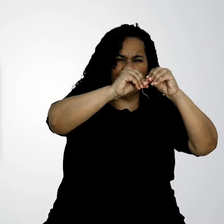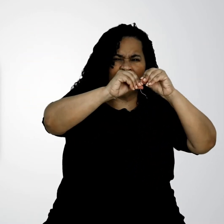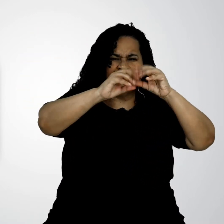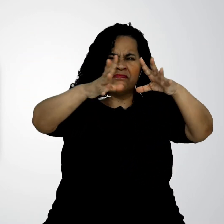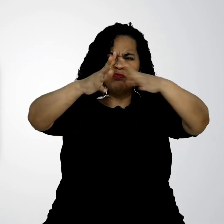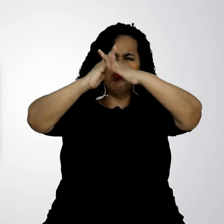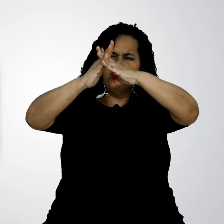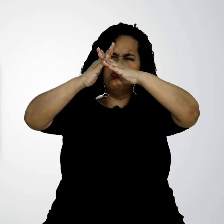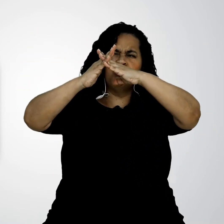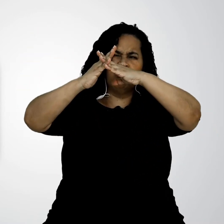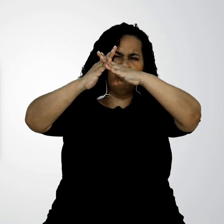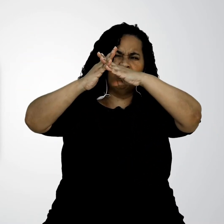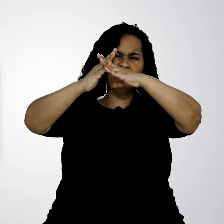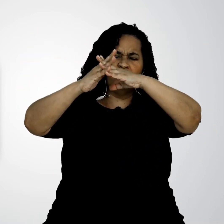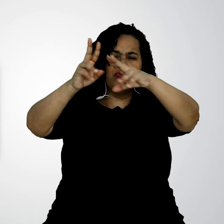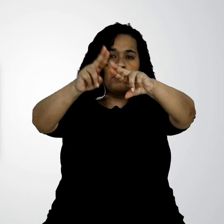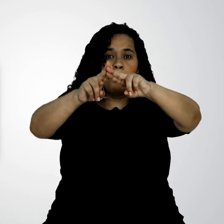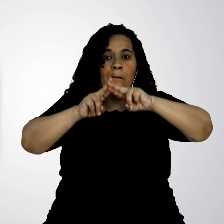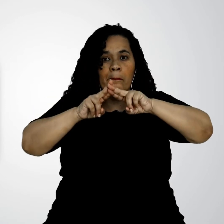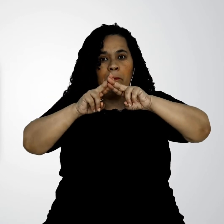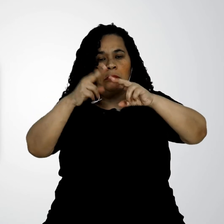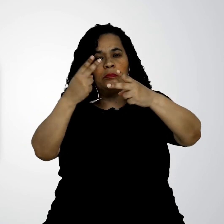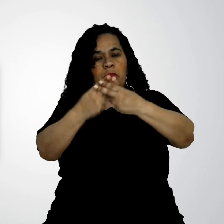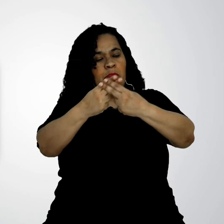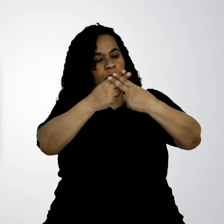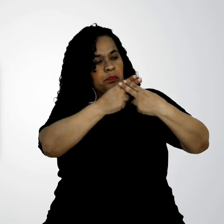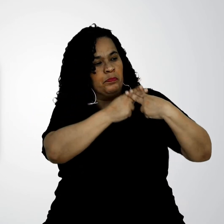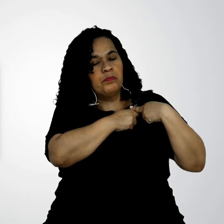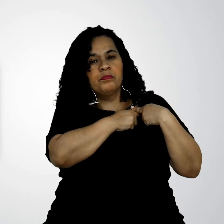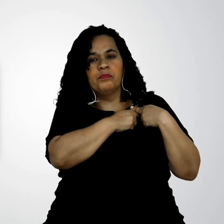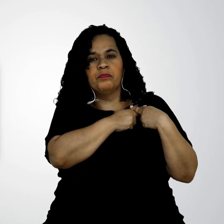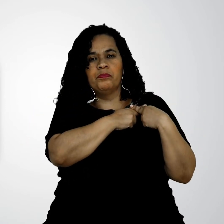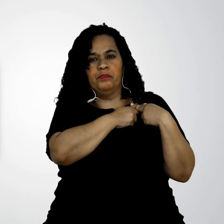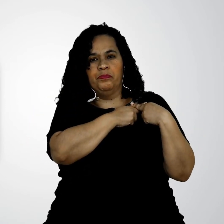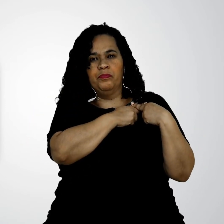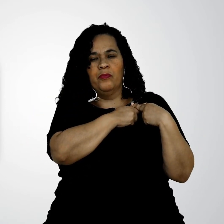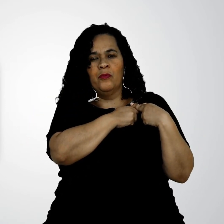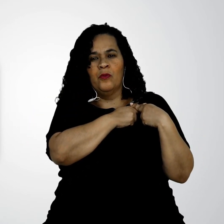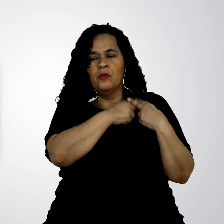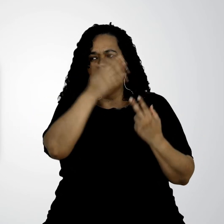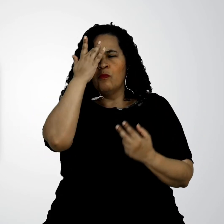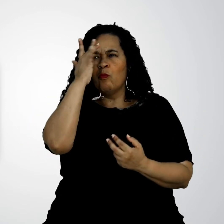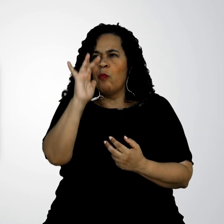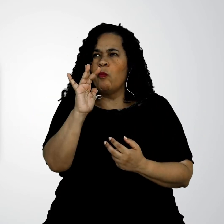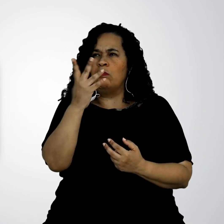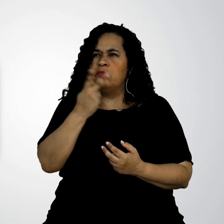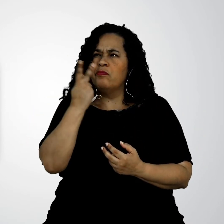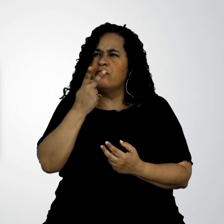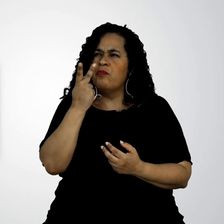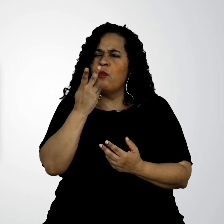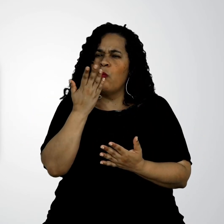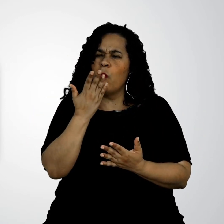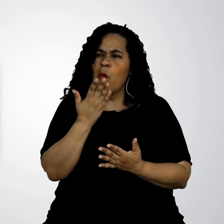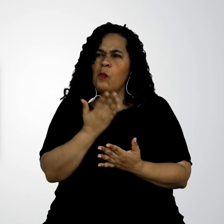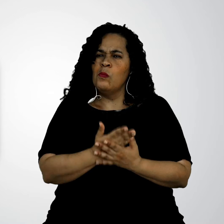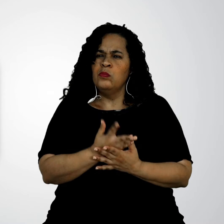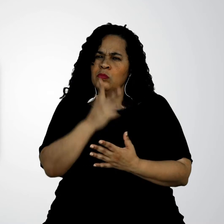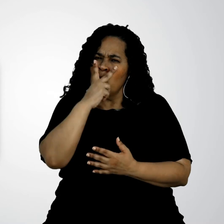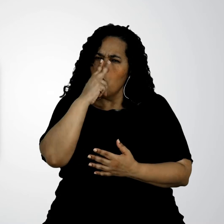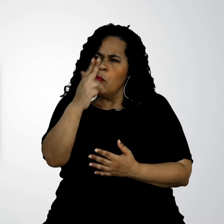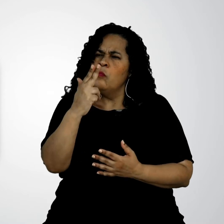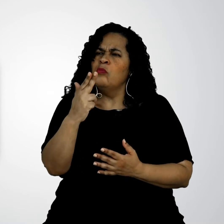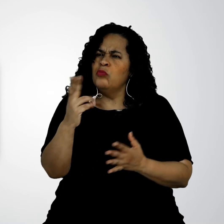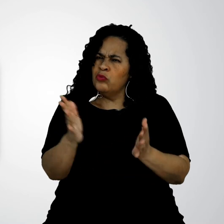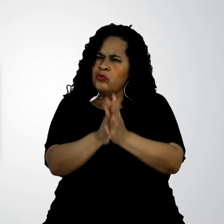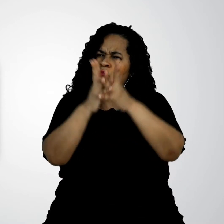respeito familiar, que essa relação... Eu não sei se eu disse isso numa escola bíblica, se eu disse eu vou dizer de novo, mas eu achei extraordinária a fala que foi colocada em